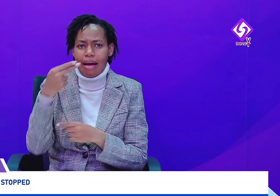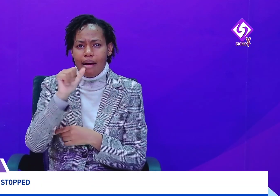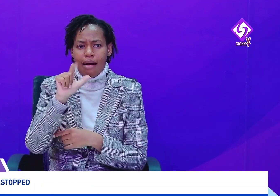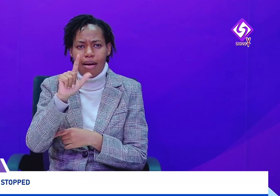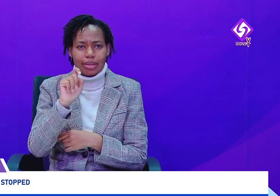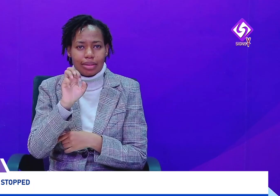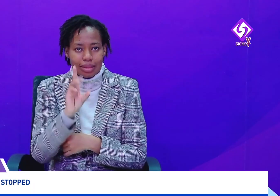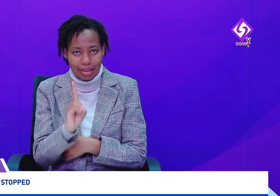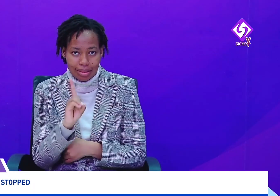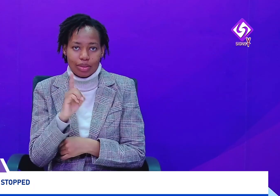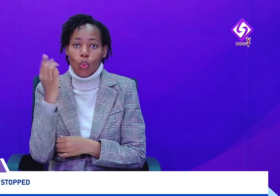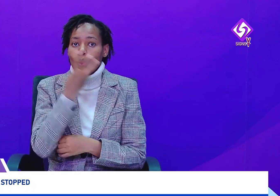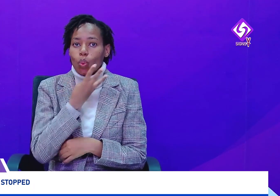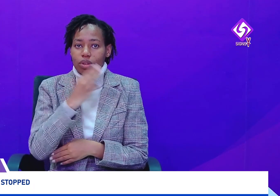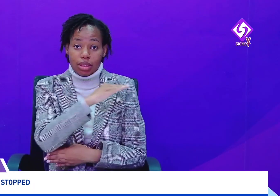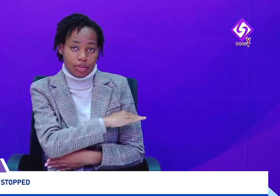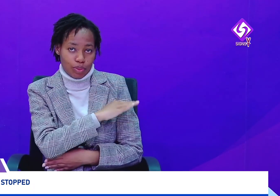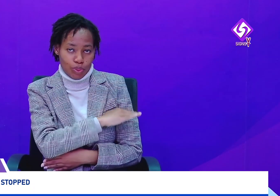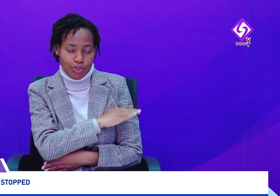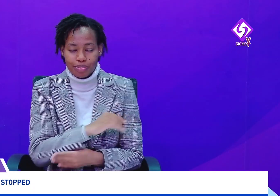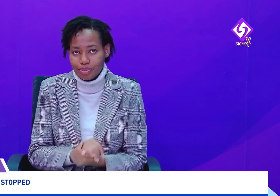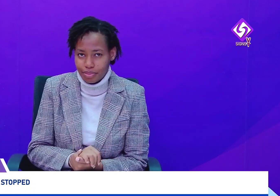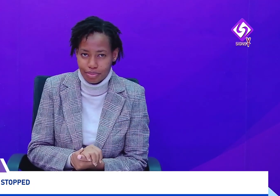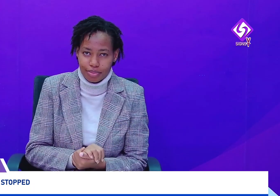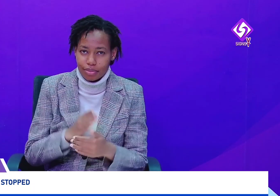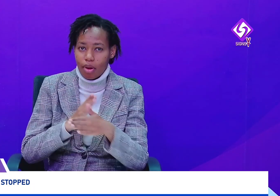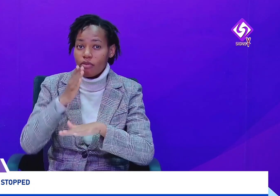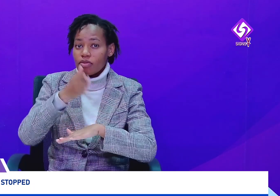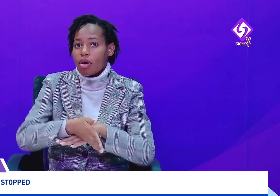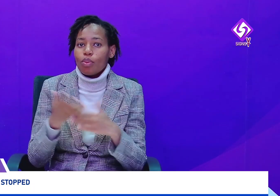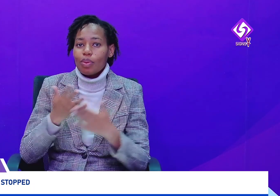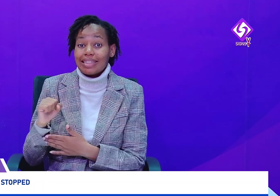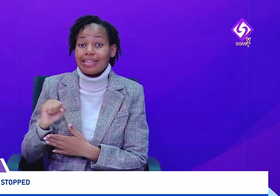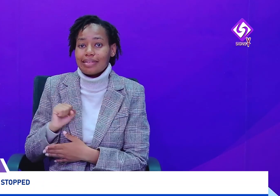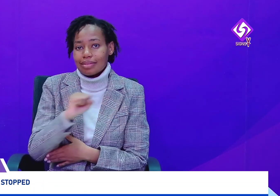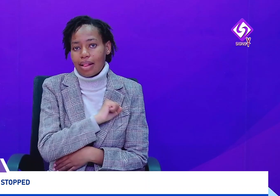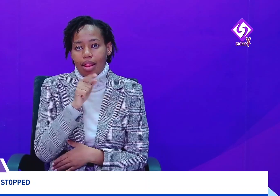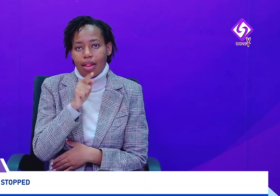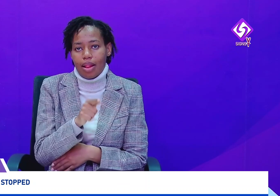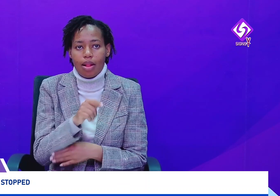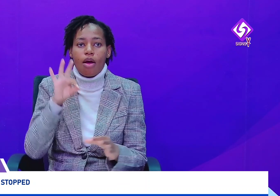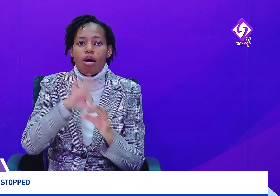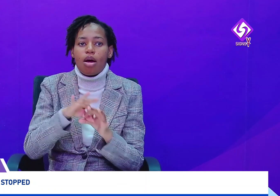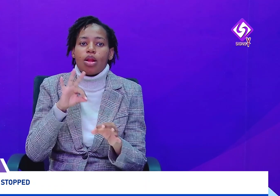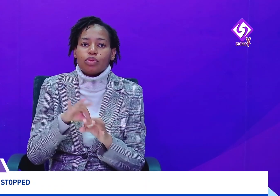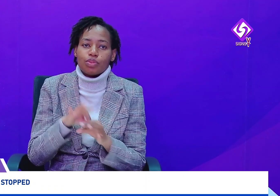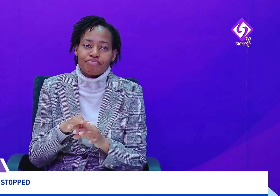Nyaribo were halted on Wednesday evening after the Senate overwhelmingly voted to uphold